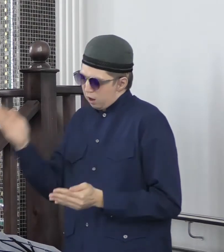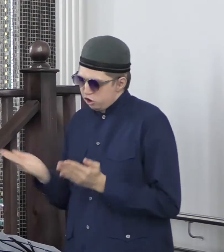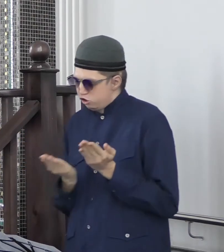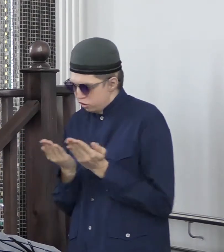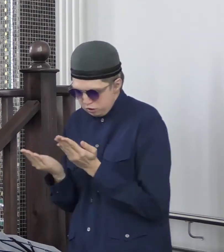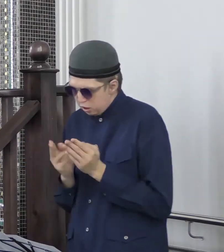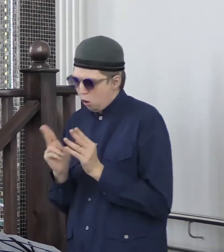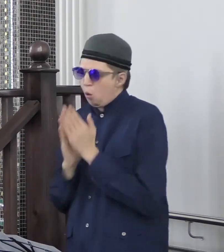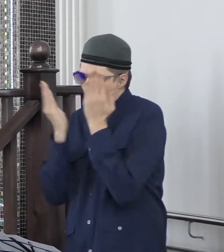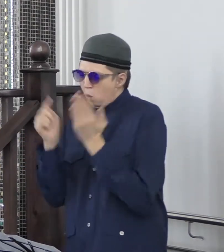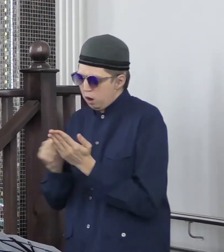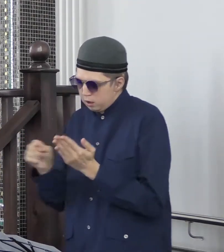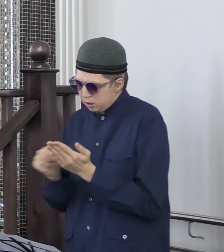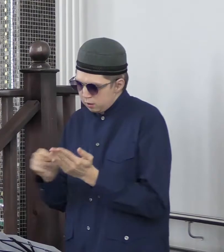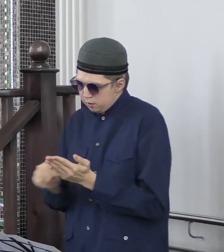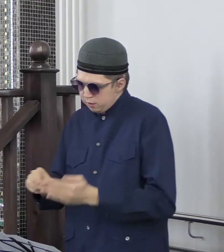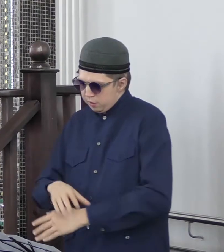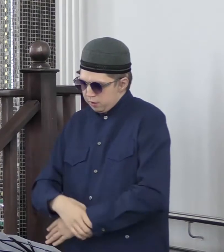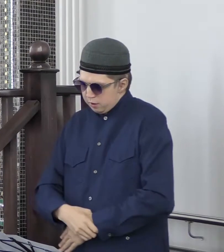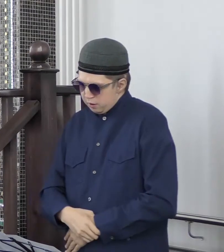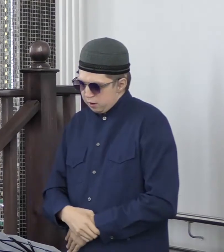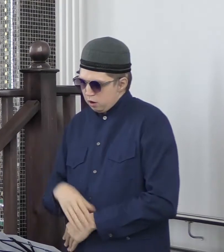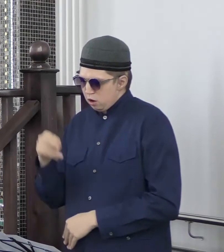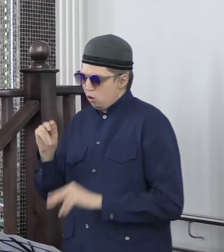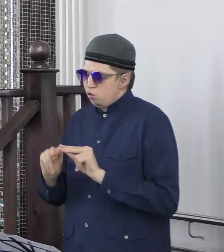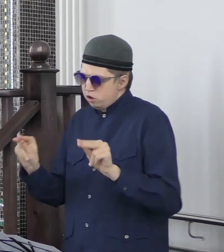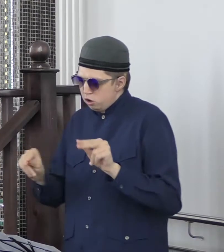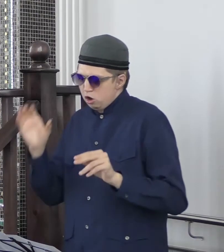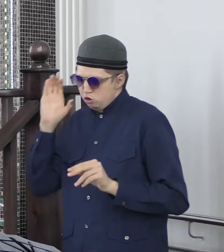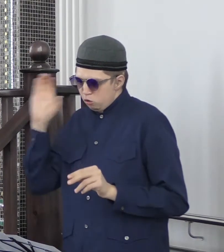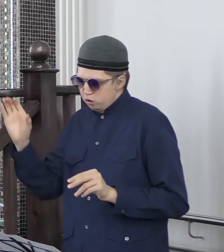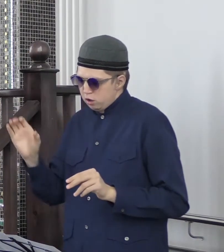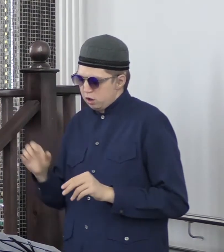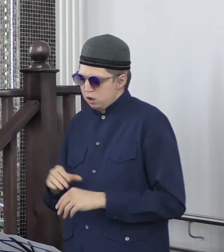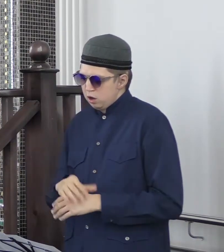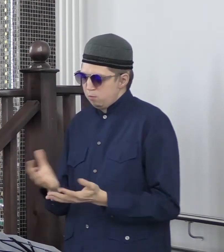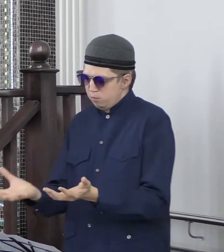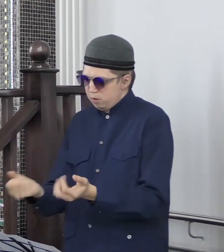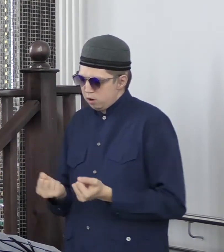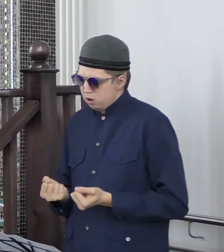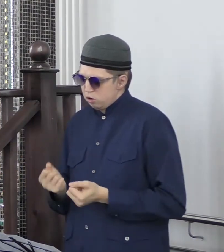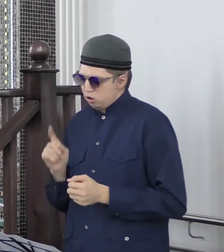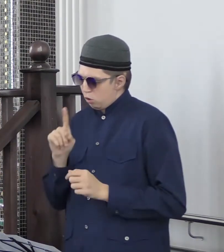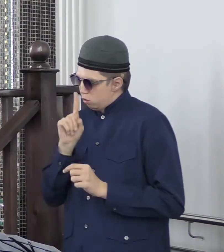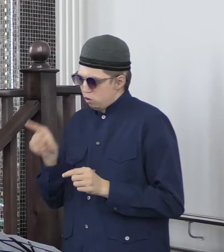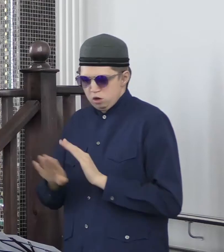Просто надо это успеть пропустить через душу и принять хотя бы